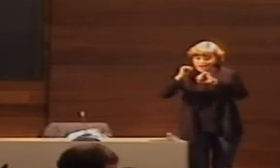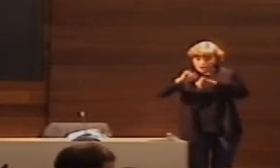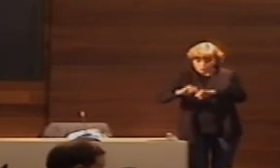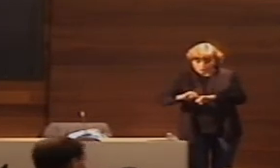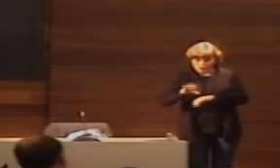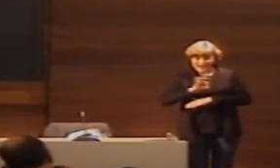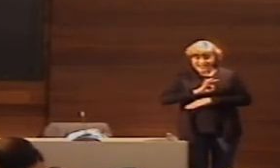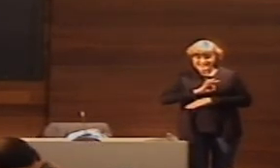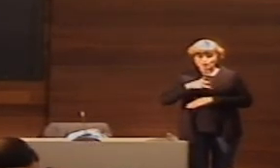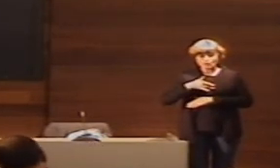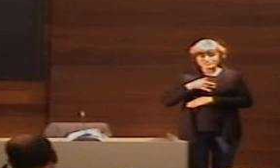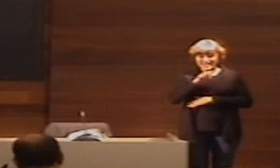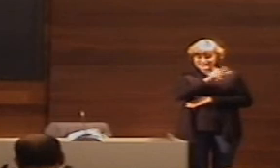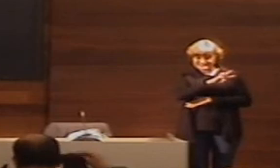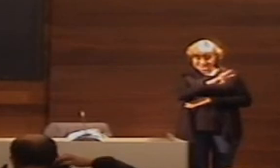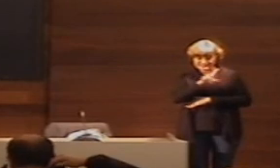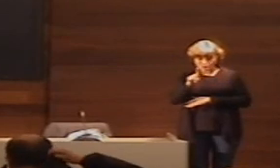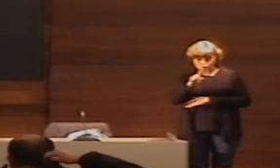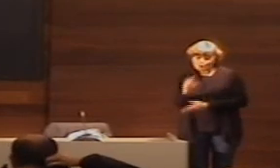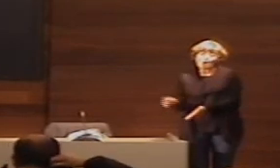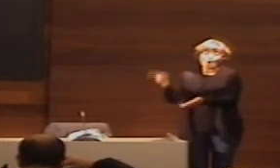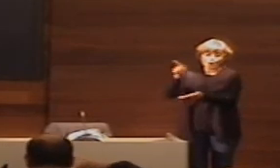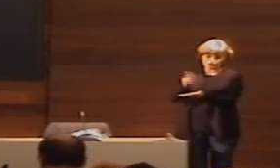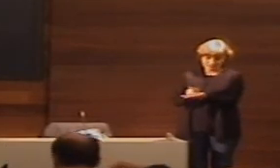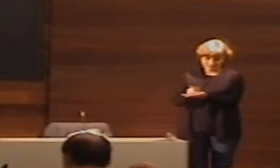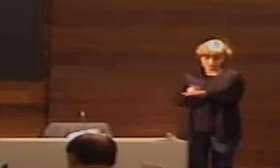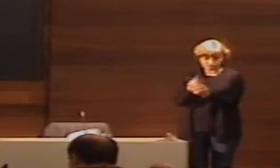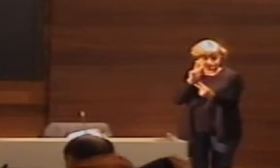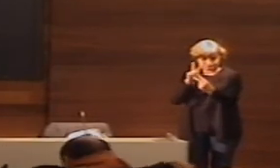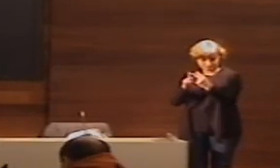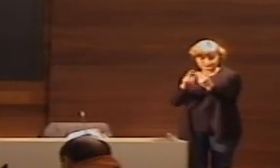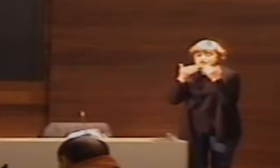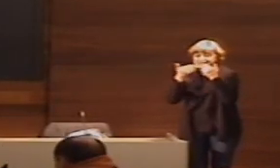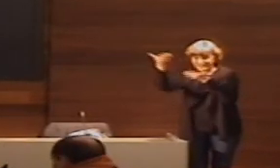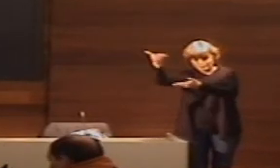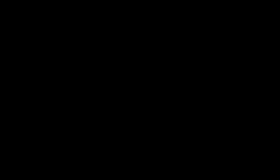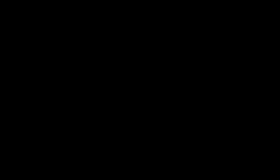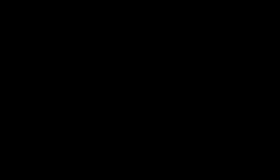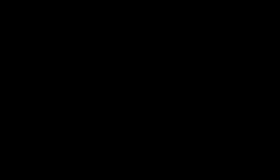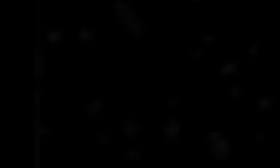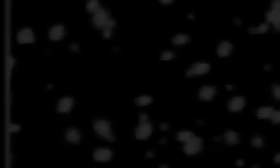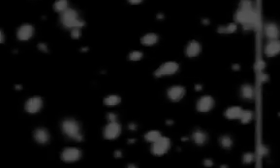31 de enero y al año que viene hablando de transiciones energéticas. Es que ricos que otros a ti, que es que ricos que